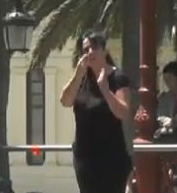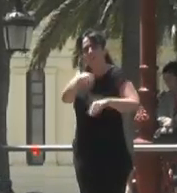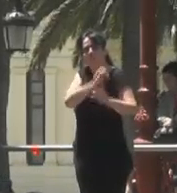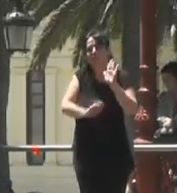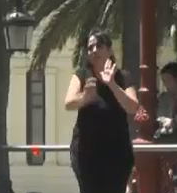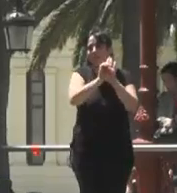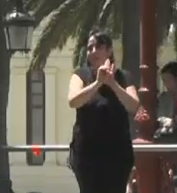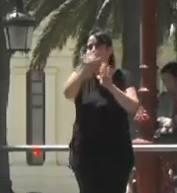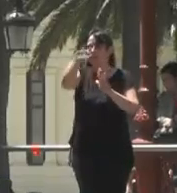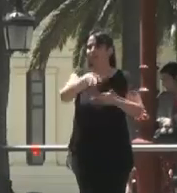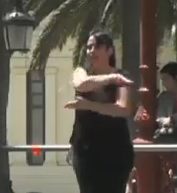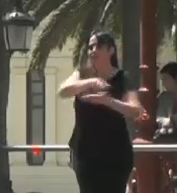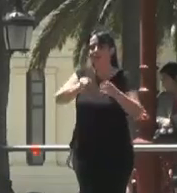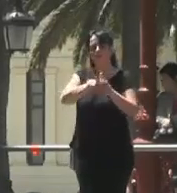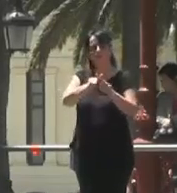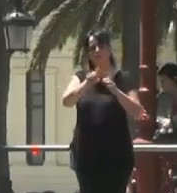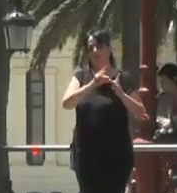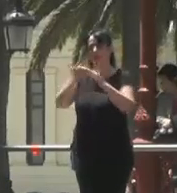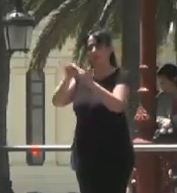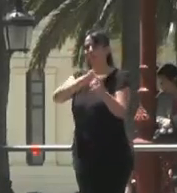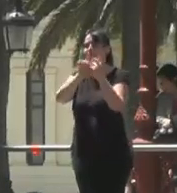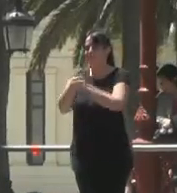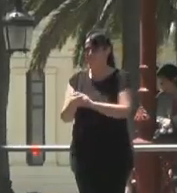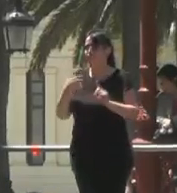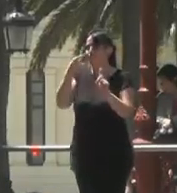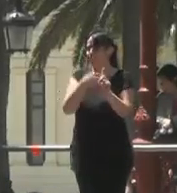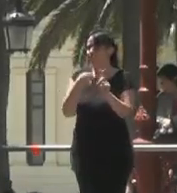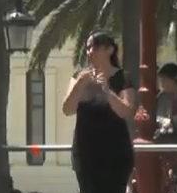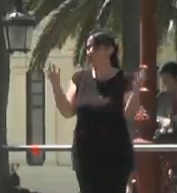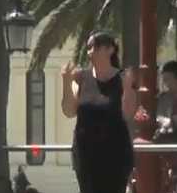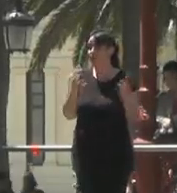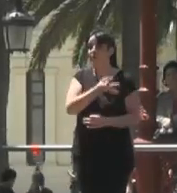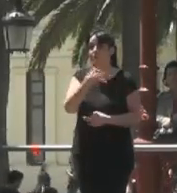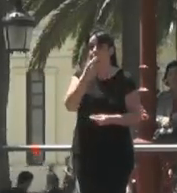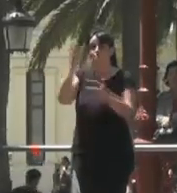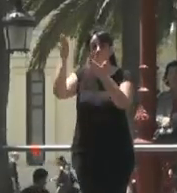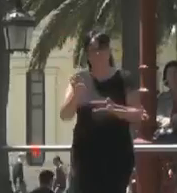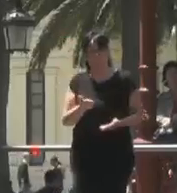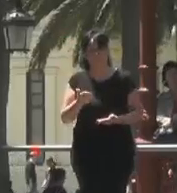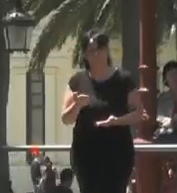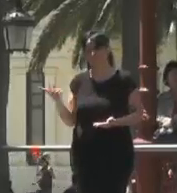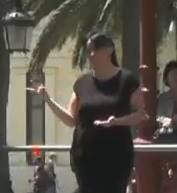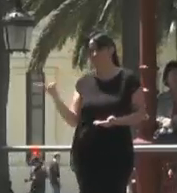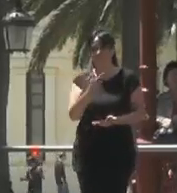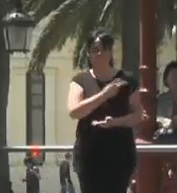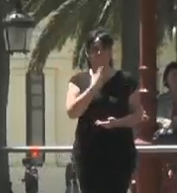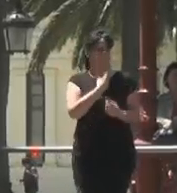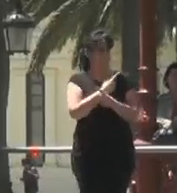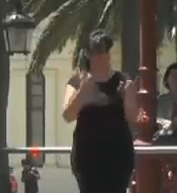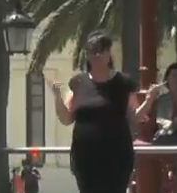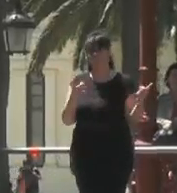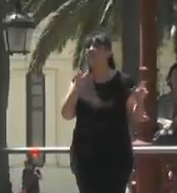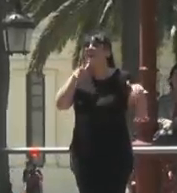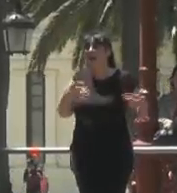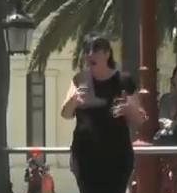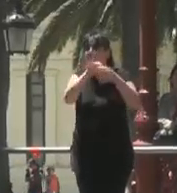Galicia na vanguardia do cambio e felizmente, e por eso quero darlles a benvida a Alberto, a Íñigo, agora Unidos